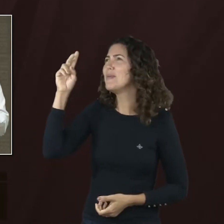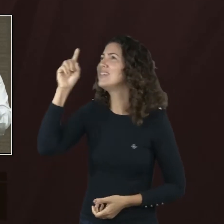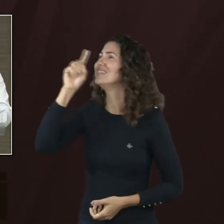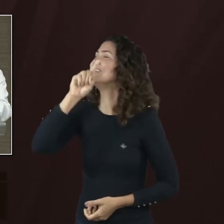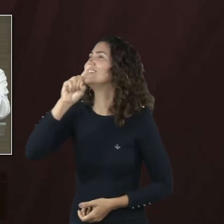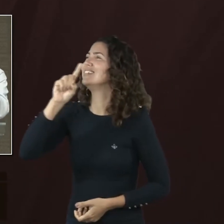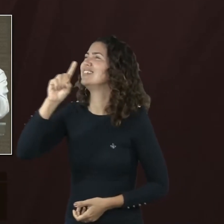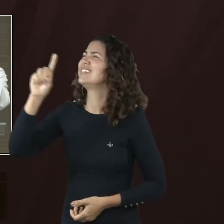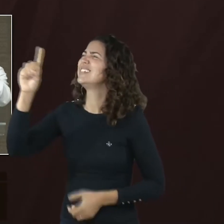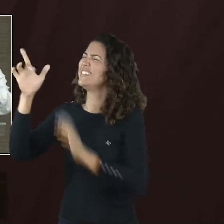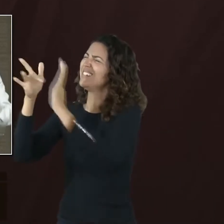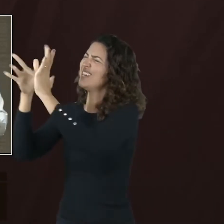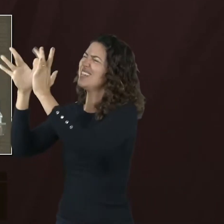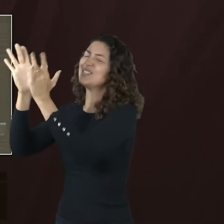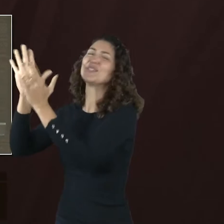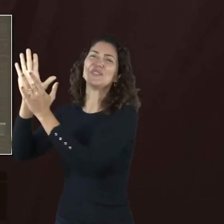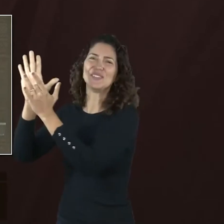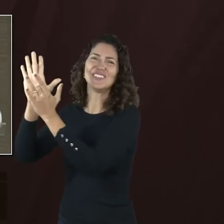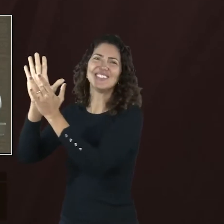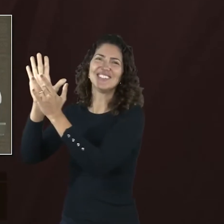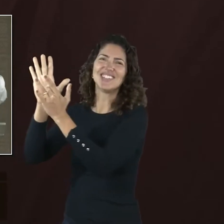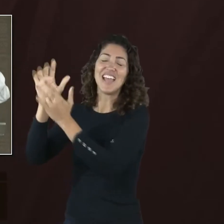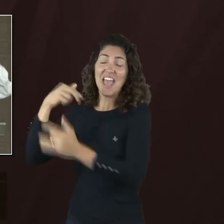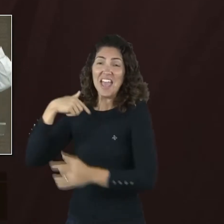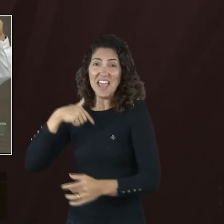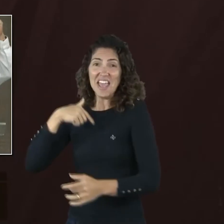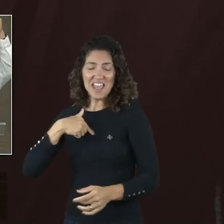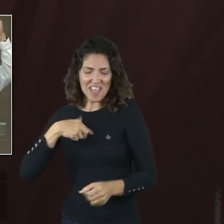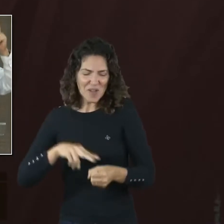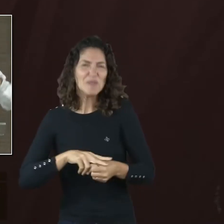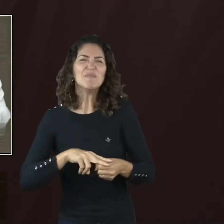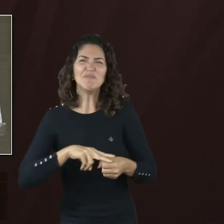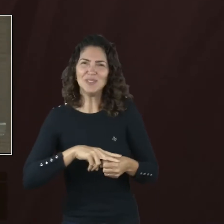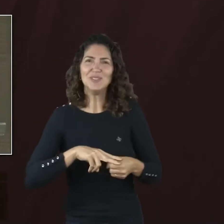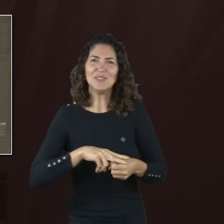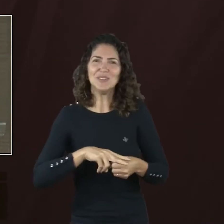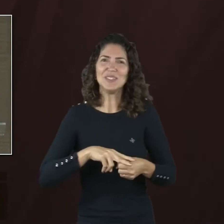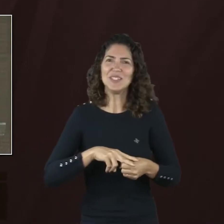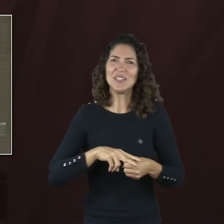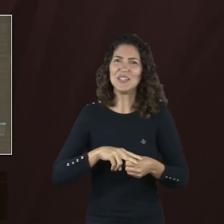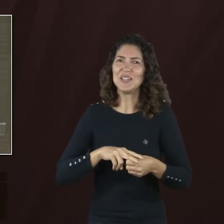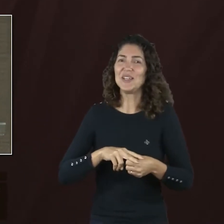Eu sou essa virgem pura. Eu só penso nele.